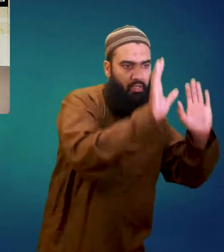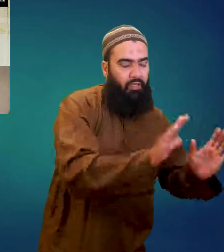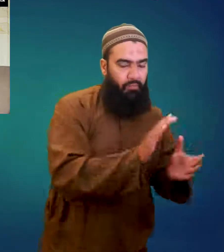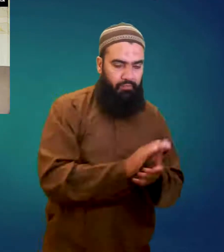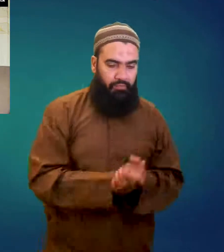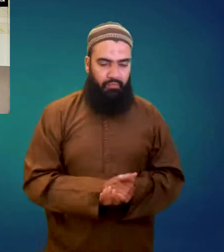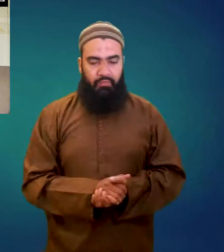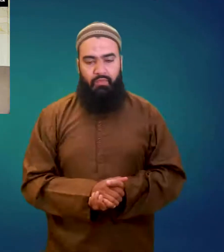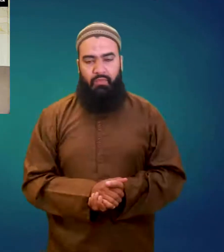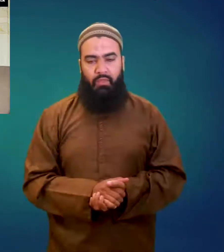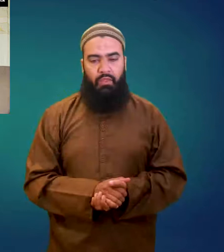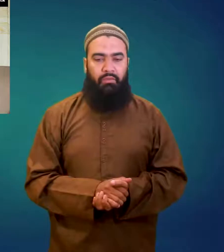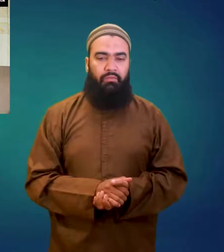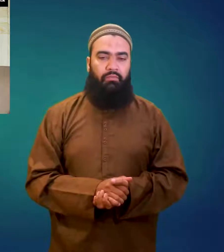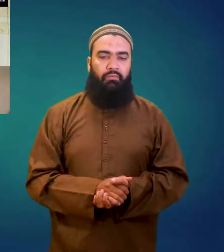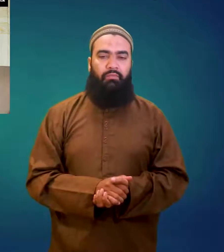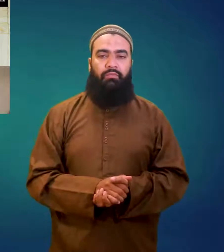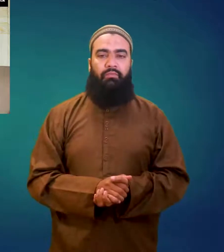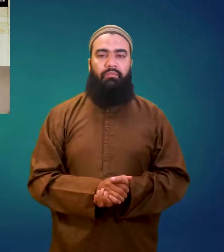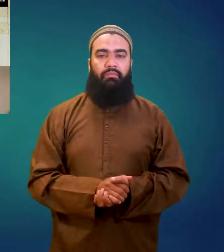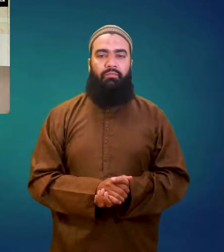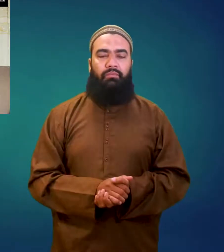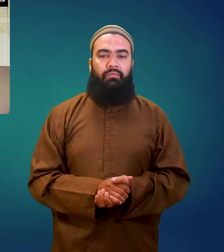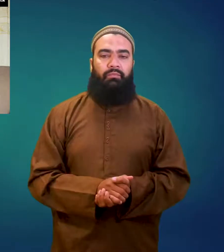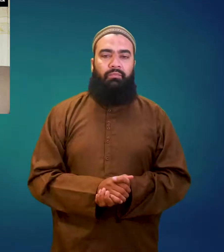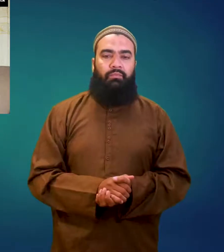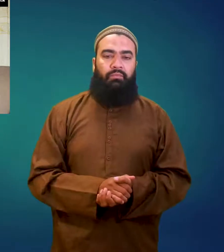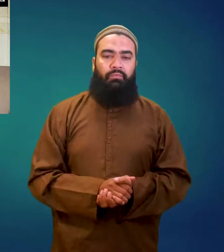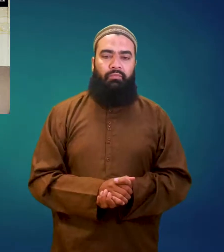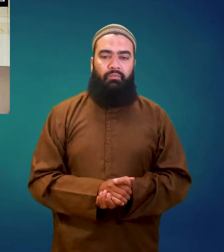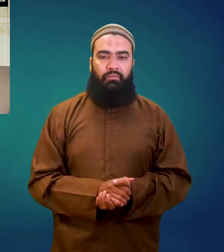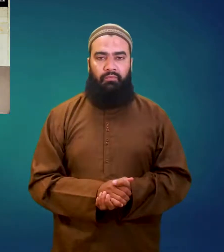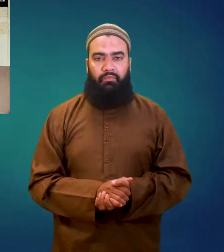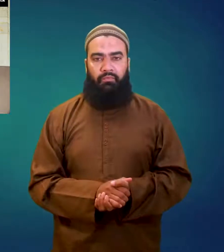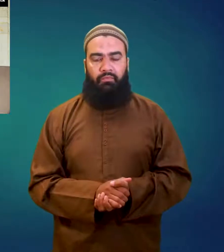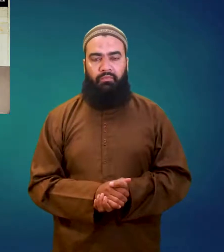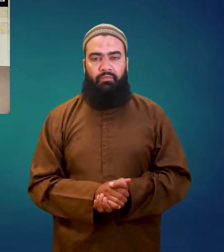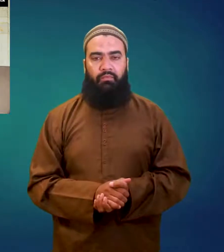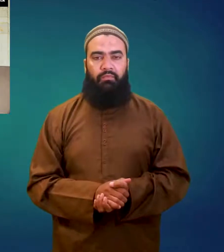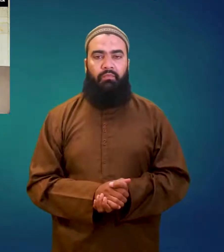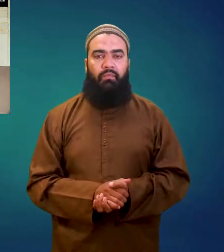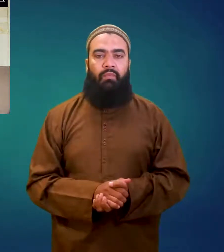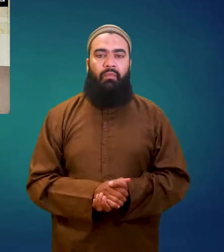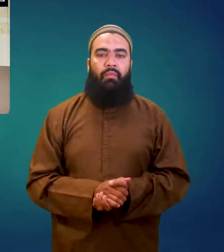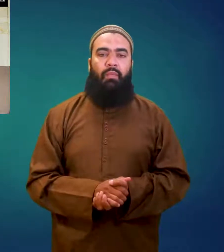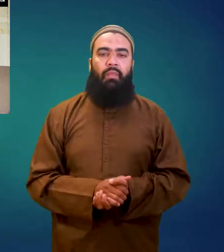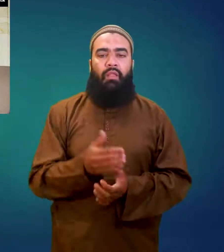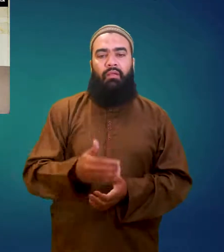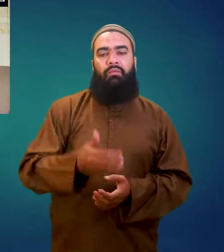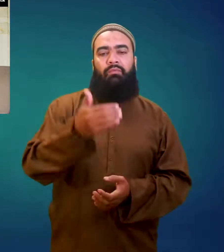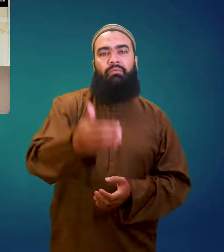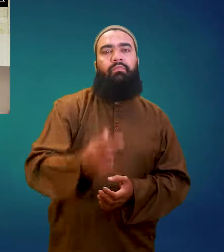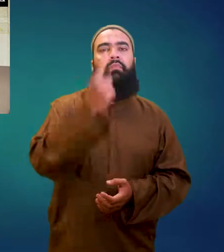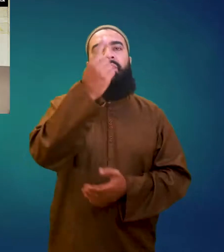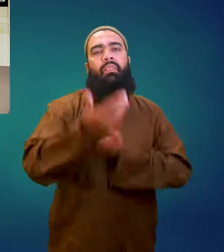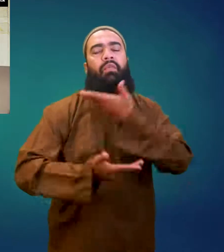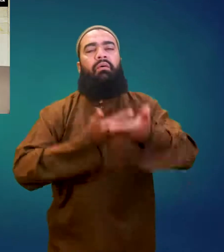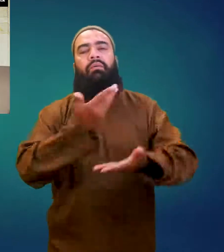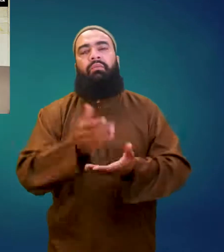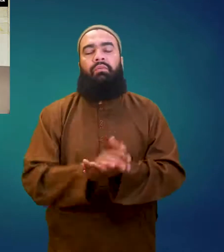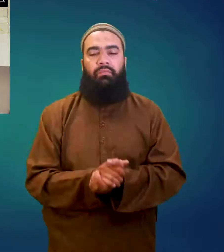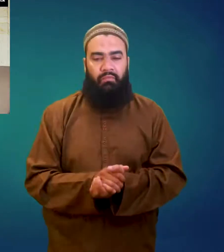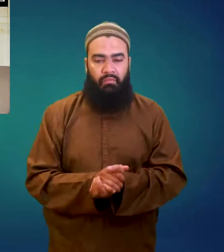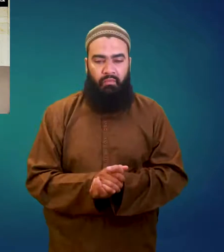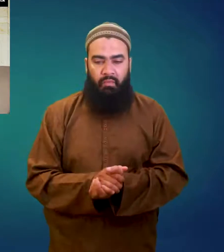رکوع نمبر 3، رکوع نمبر 2، آیت نمبر 13۔ ان الذین قالوا ربنا اللہ، بے شک